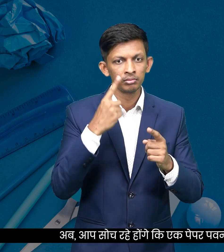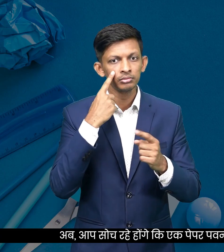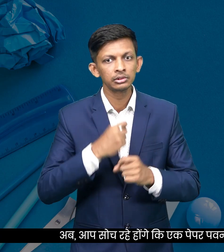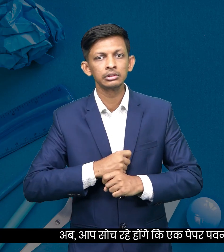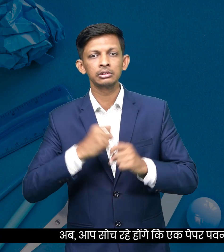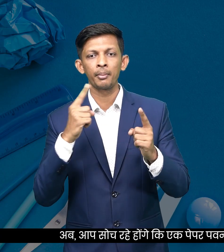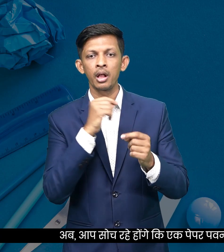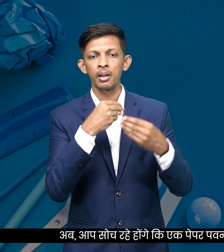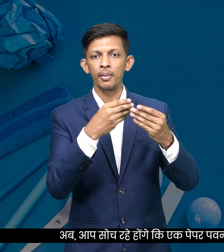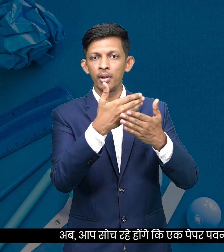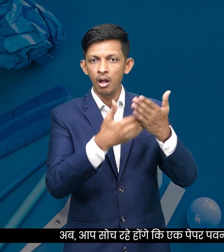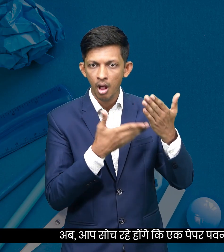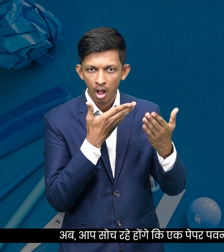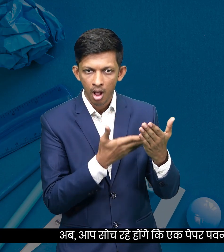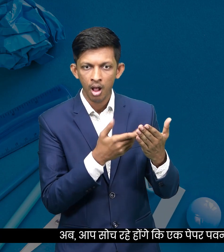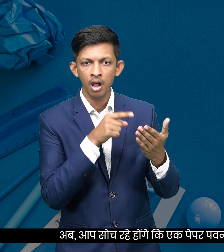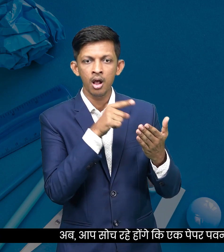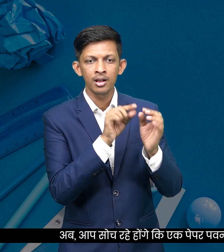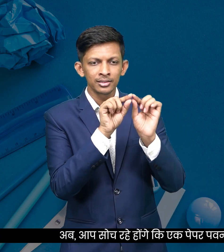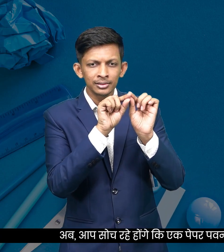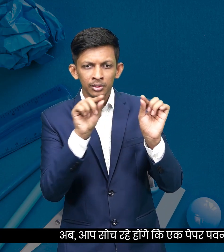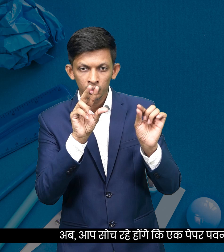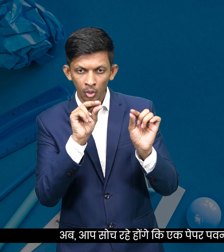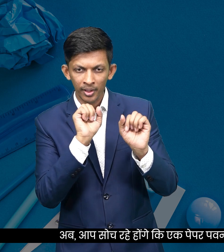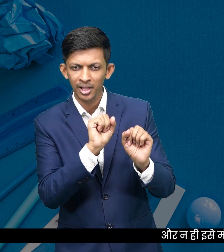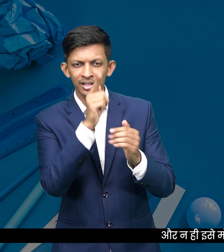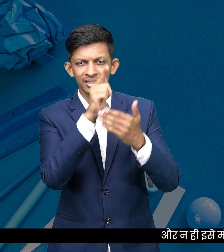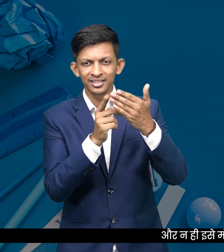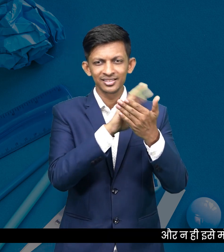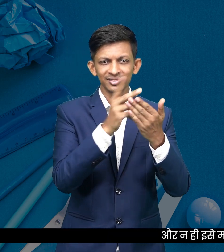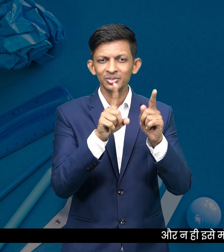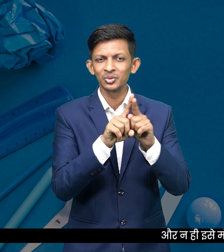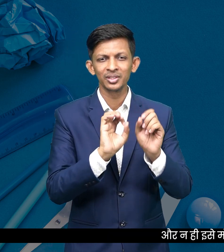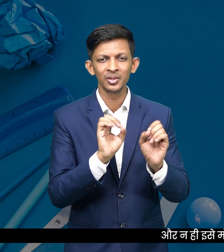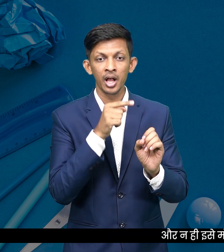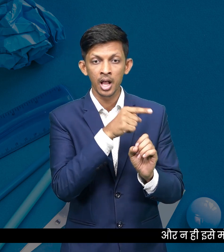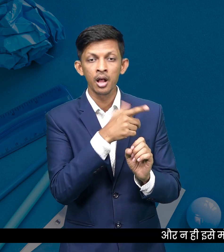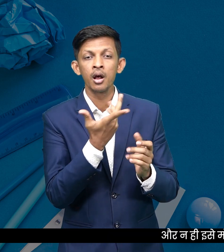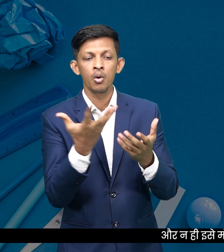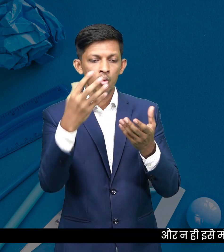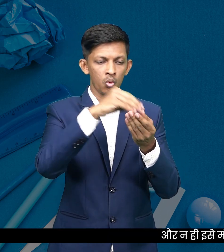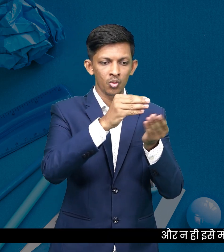पेपर पवनचक्की में समरूपता की कोई रेखा नहीं है और ना ही इसे मोड़ा जा सकता है।